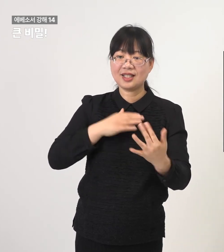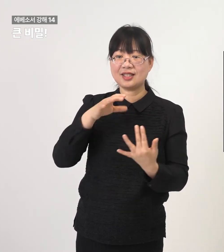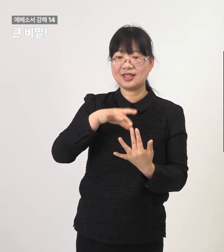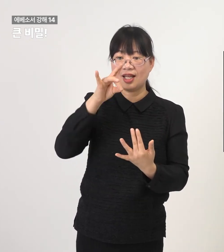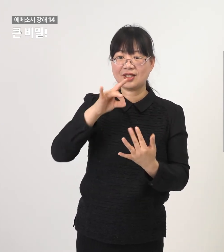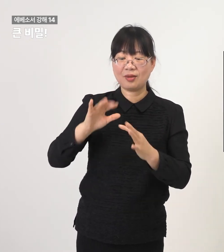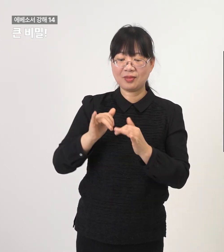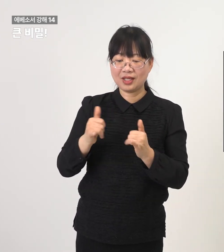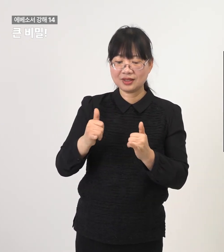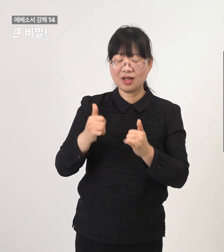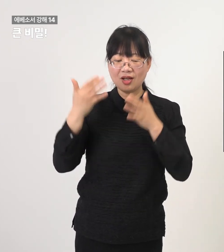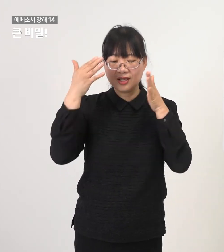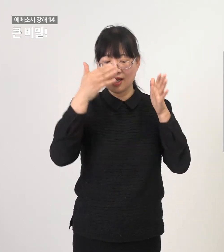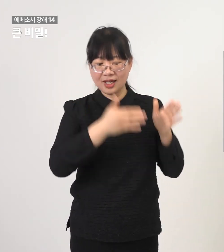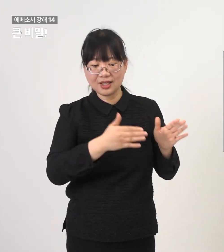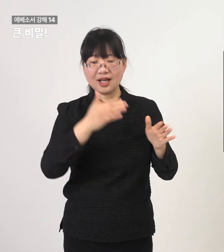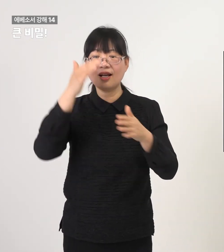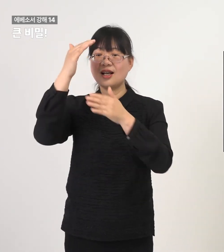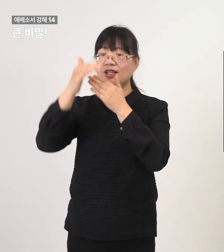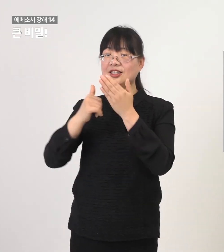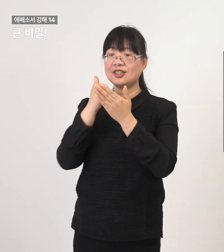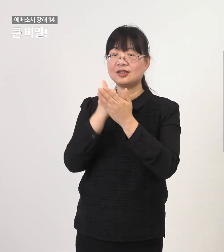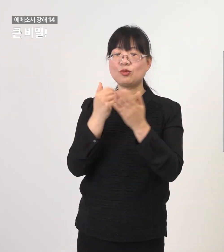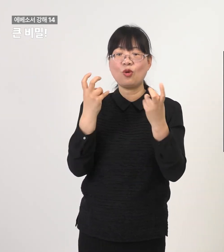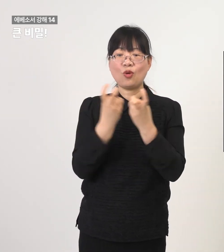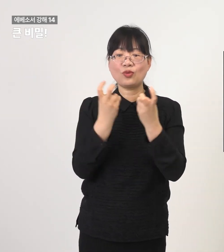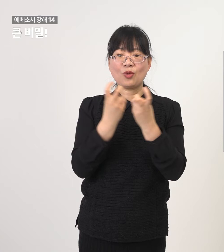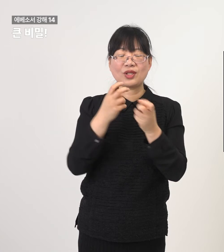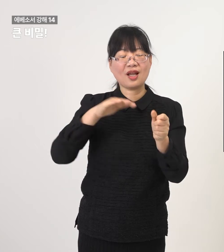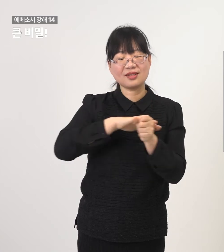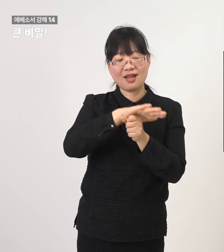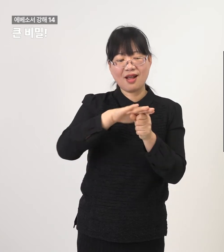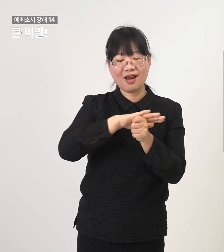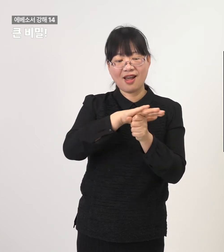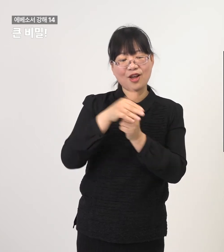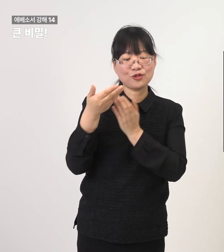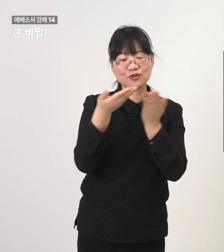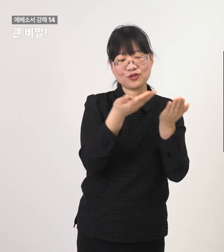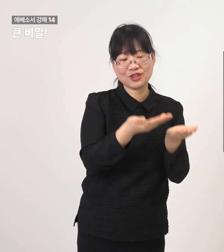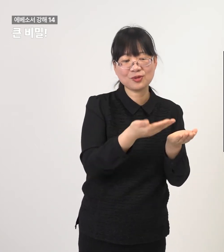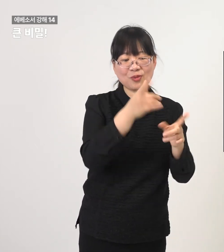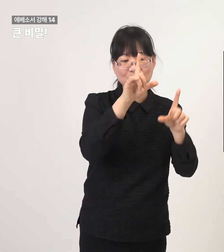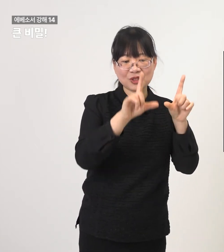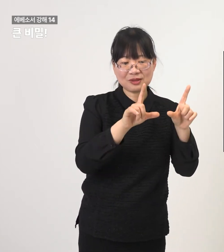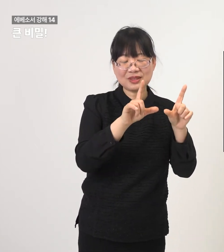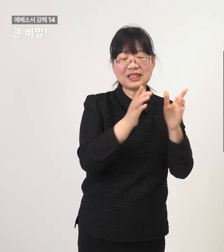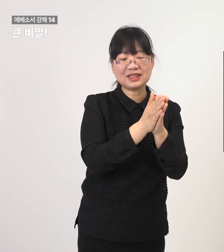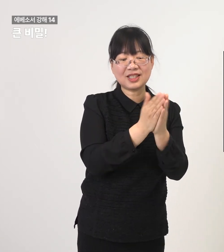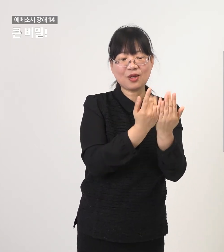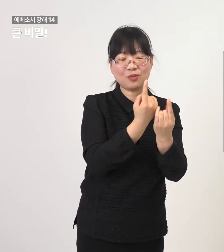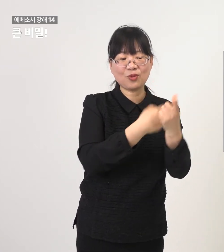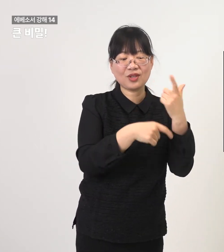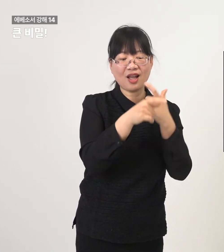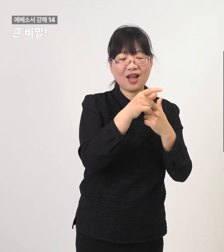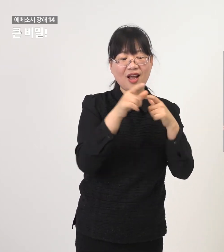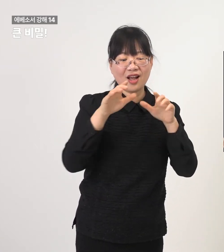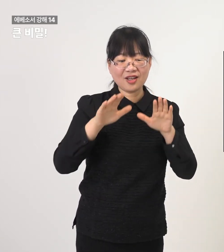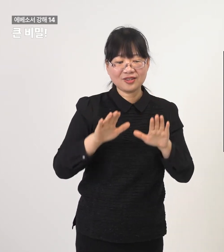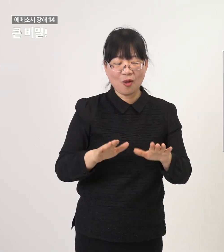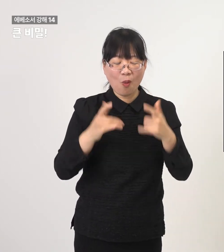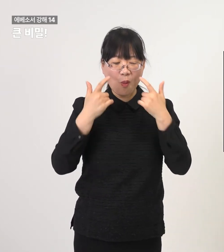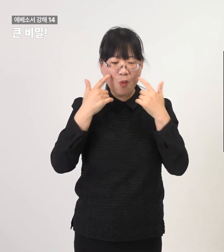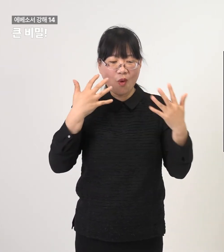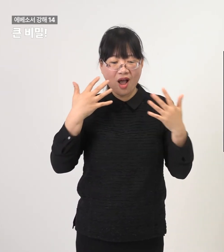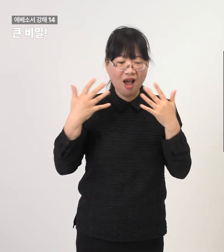택한 백성들을 하나님이 어떻게 사랑하시는가를 그 책보다 리얼리티를